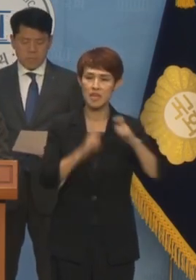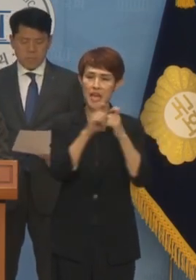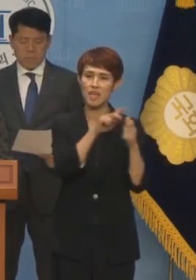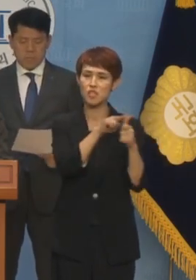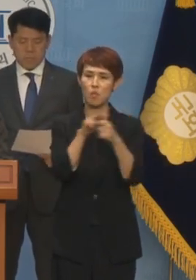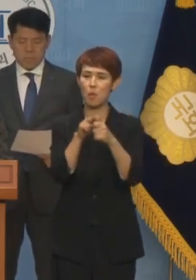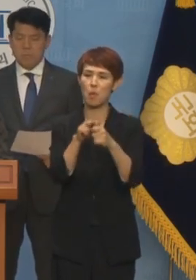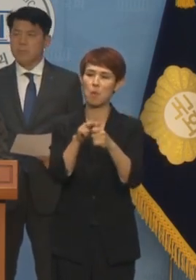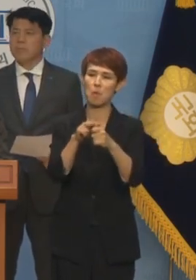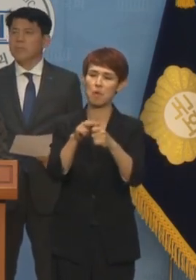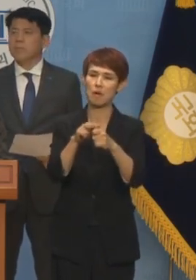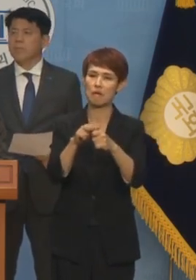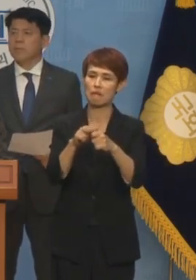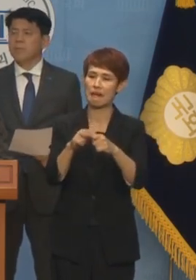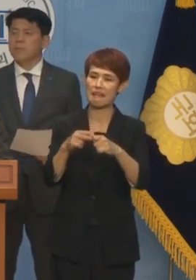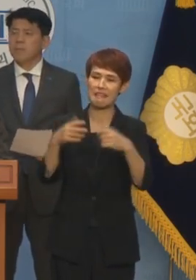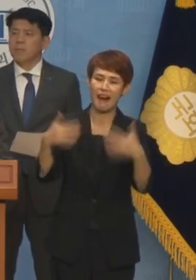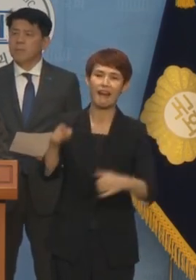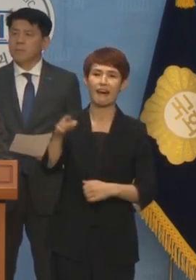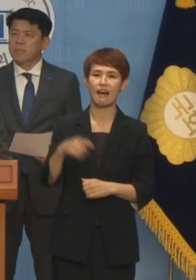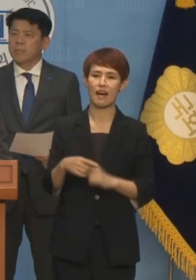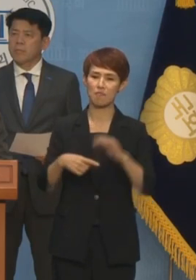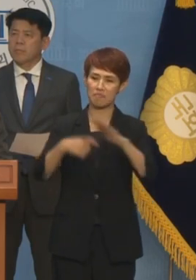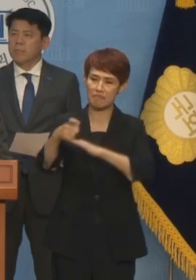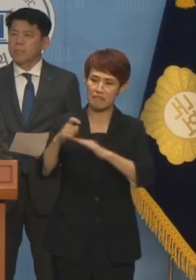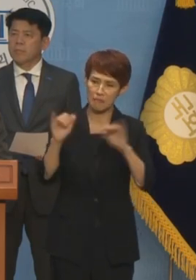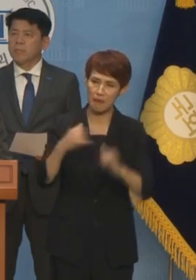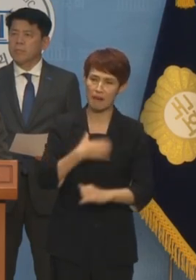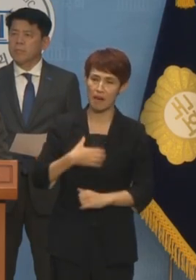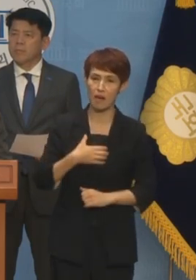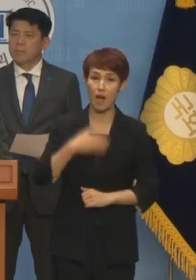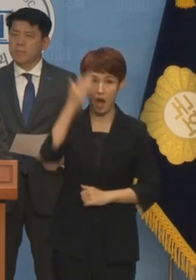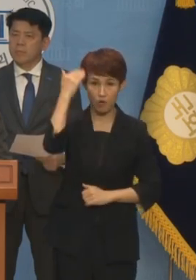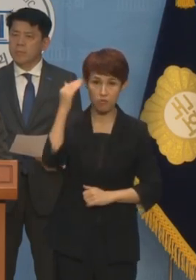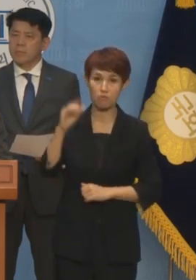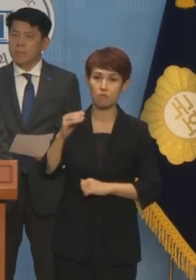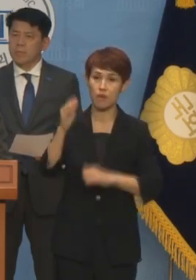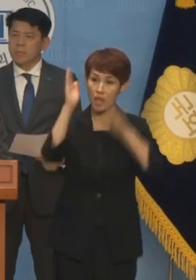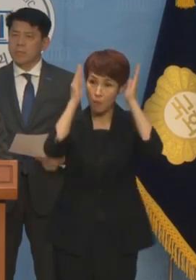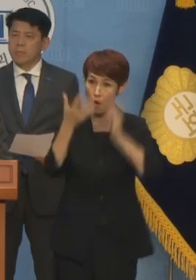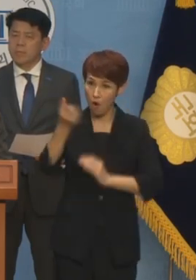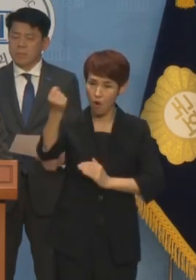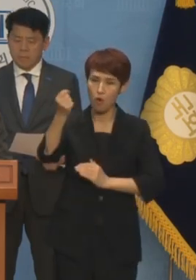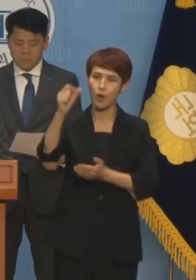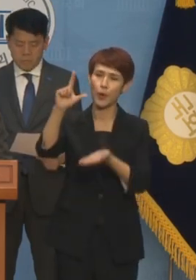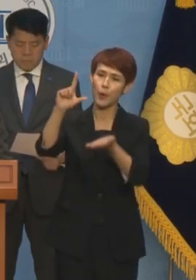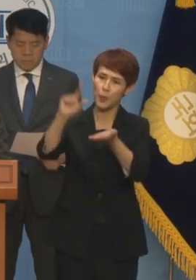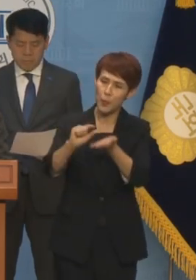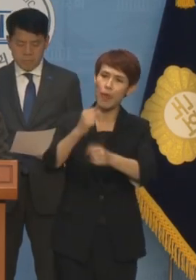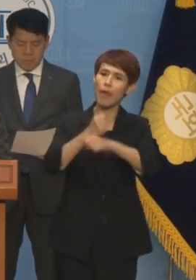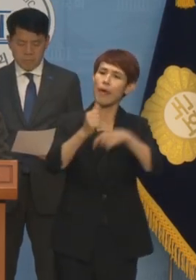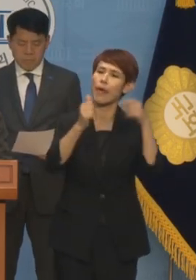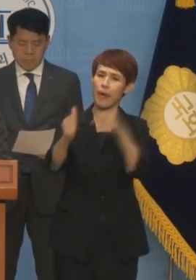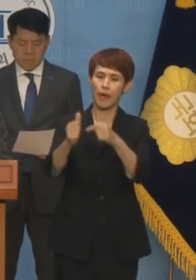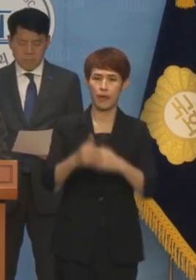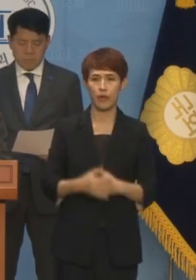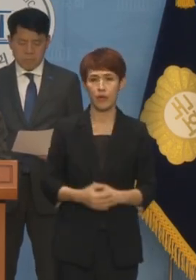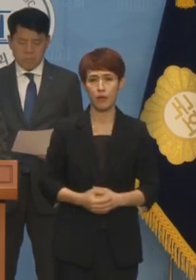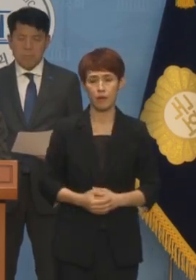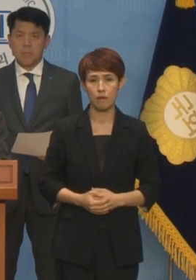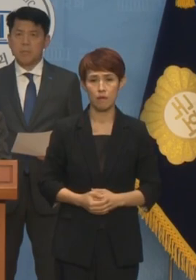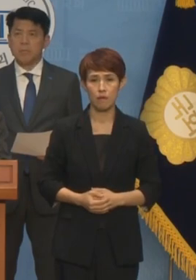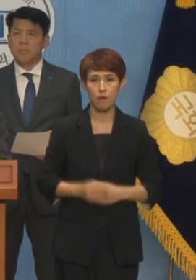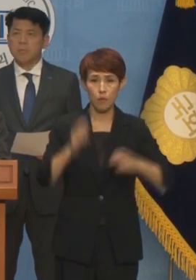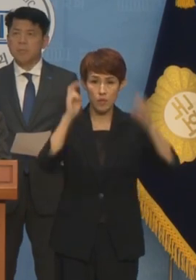보안이 취약하다라는 이유를 들어 한국 네이버의 지분을 더 줄이라고 압박하고 있다고 합니다. 기업의